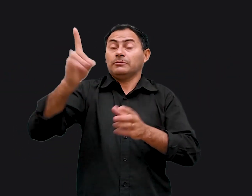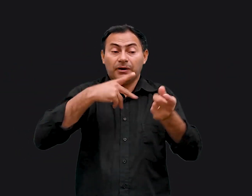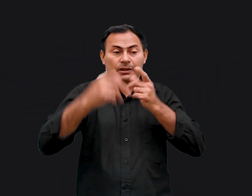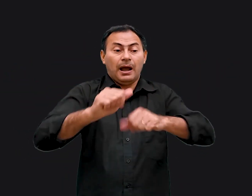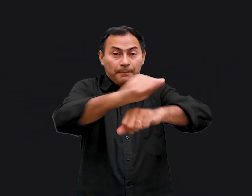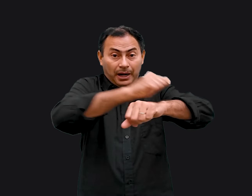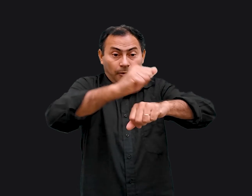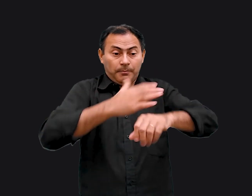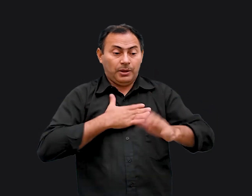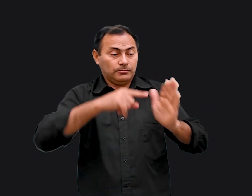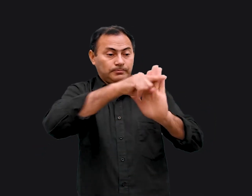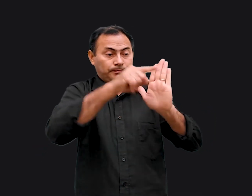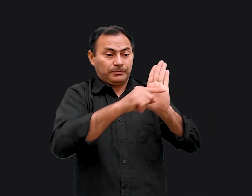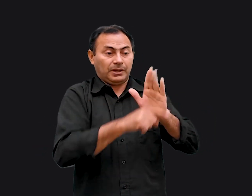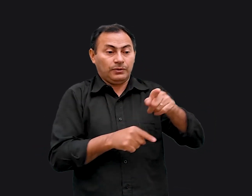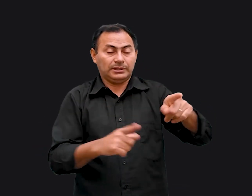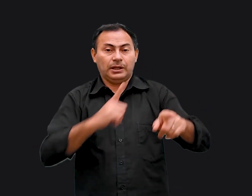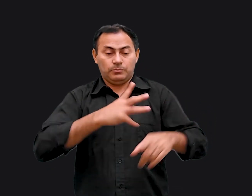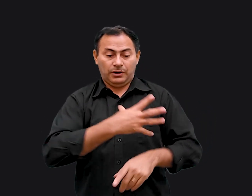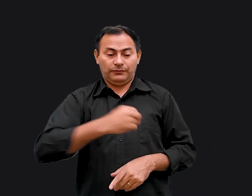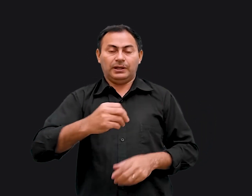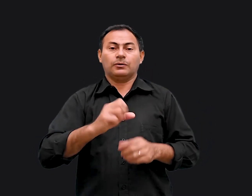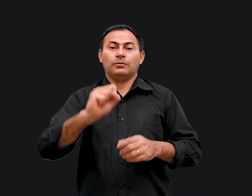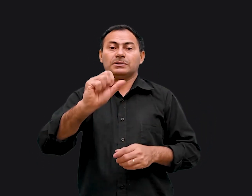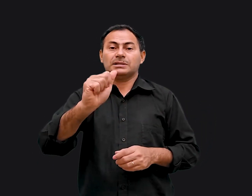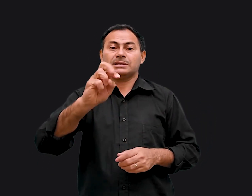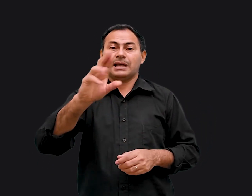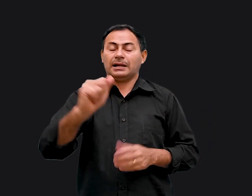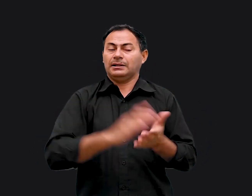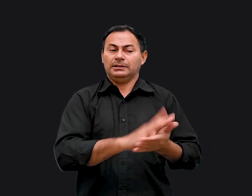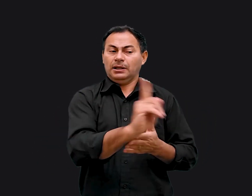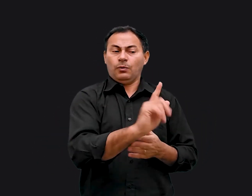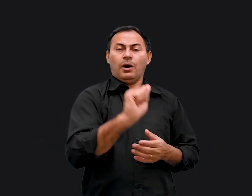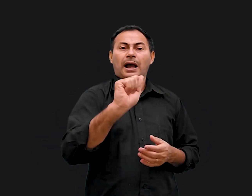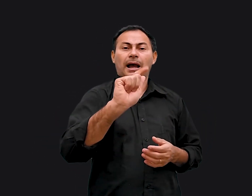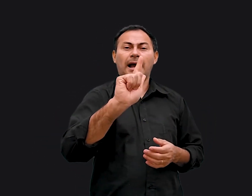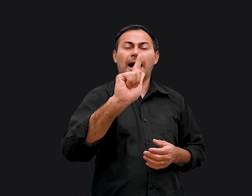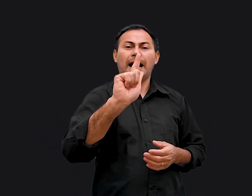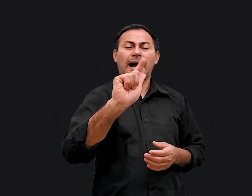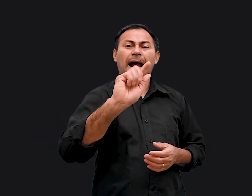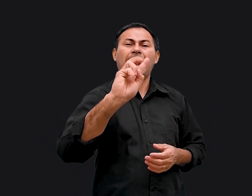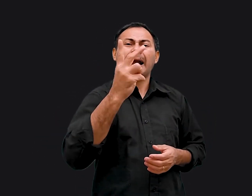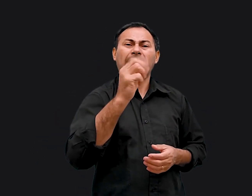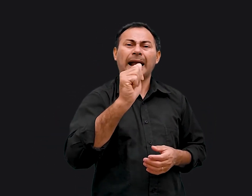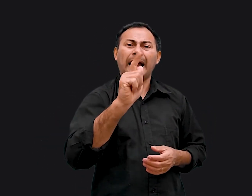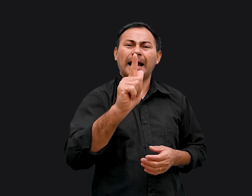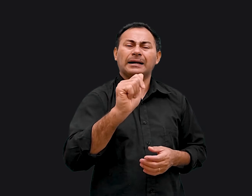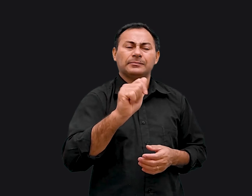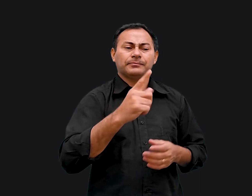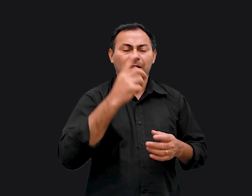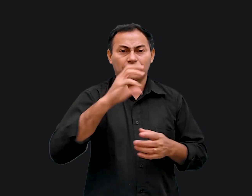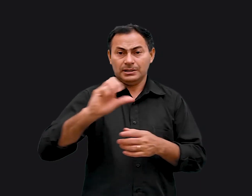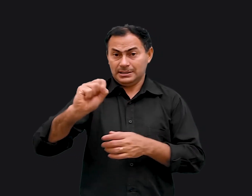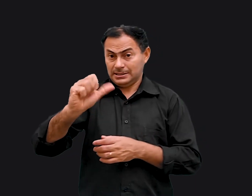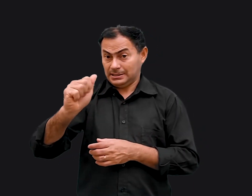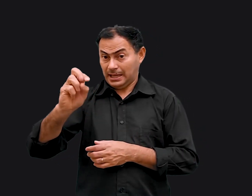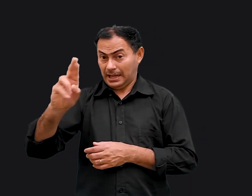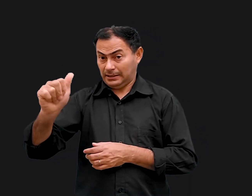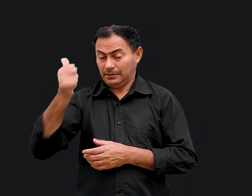era, Abraão, o meu plano é que você tenha um filho com Sara e não com Agar. Eu acredito que Sara apresenta um outro tipo